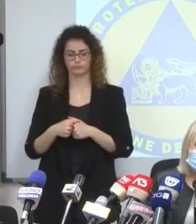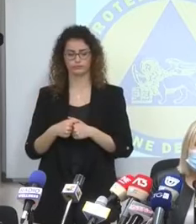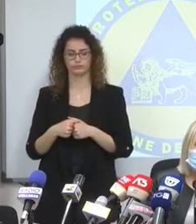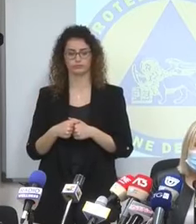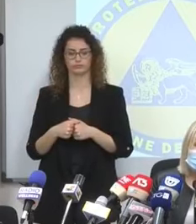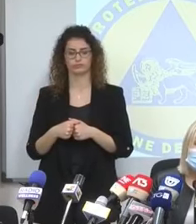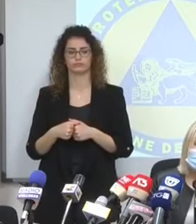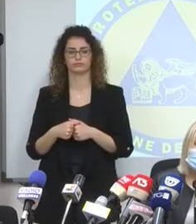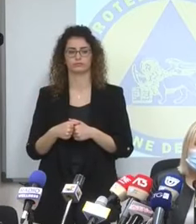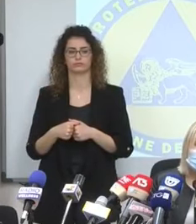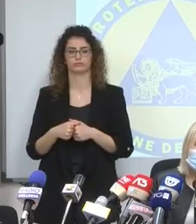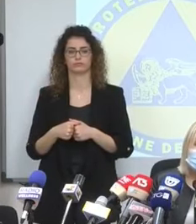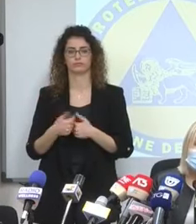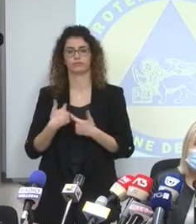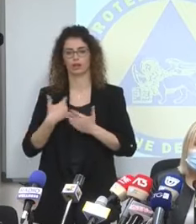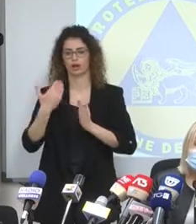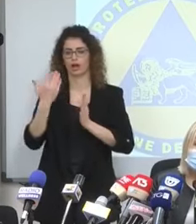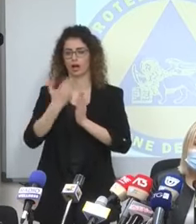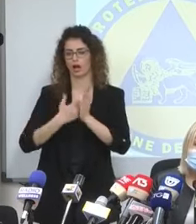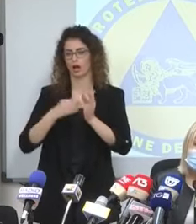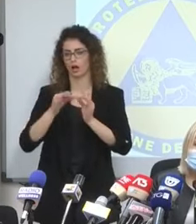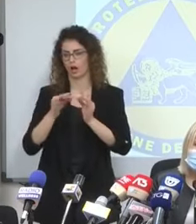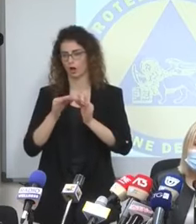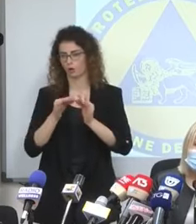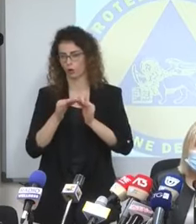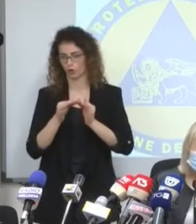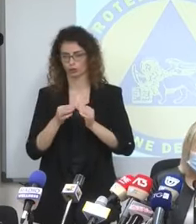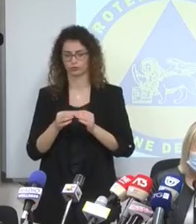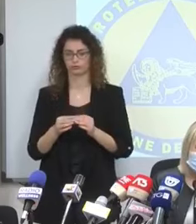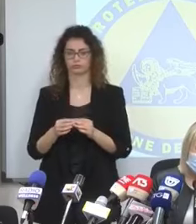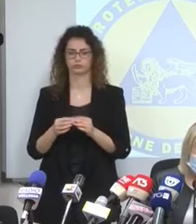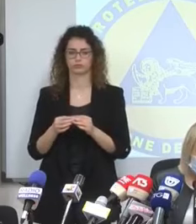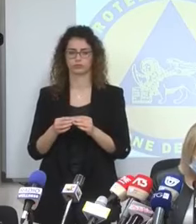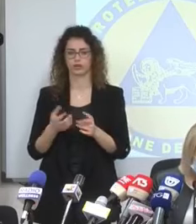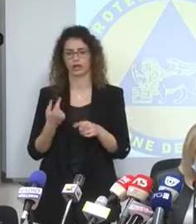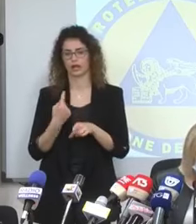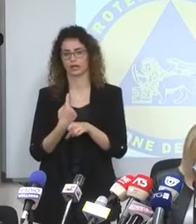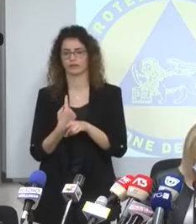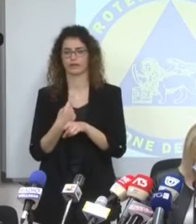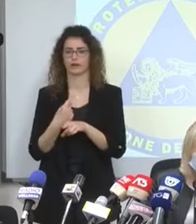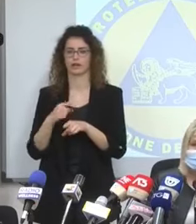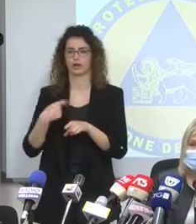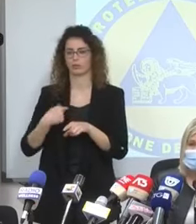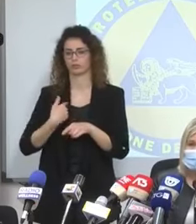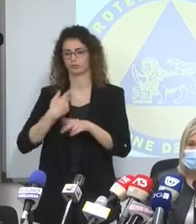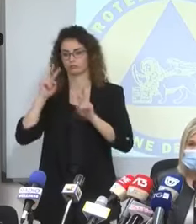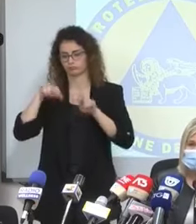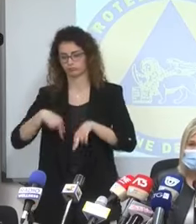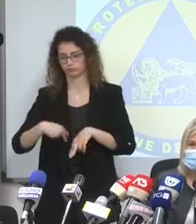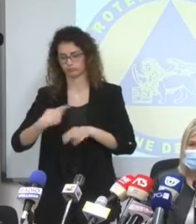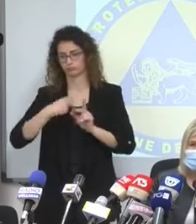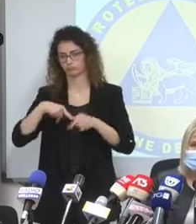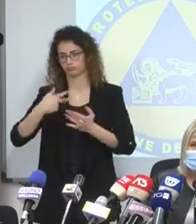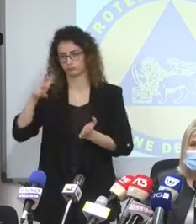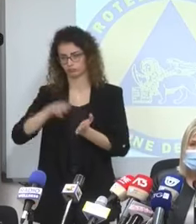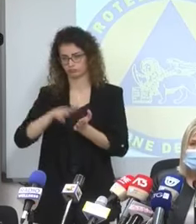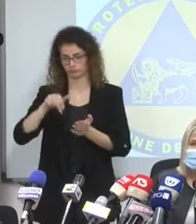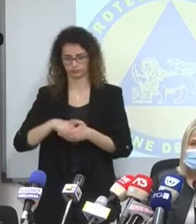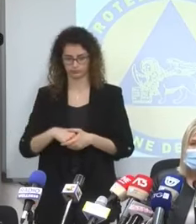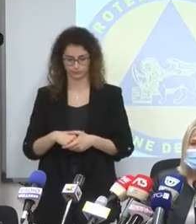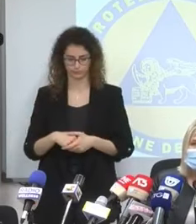stiamo predisponendo un accordo che sarà poi sarà oggetto di osservazioni da parte di loro, per noi per la